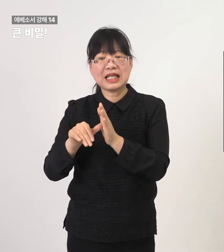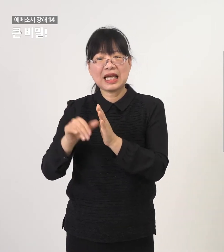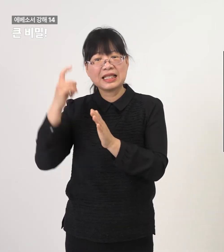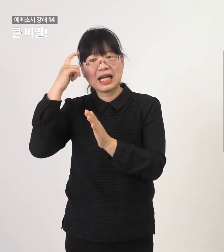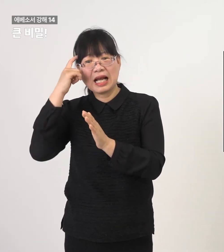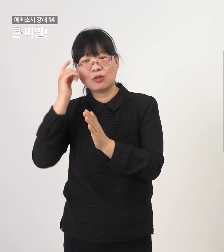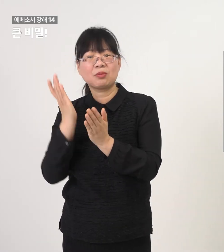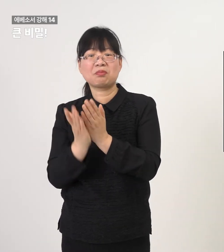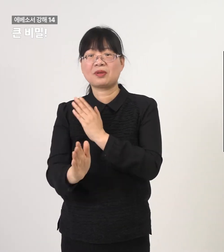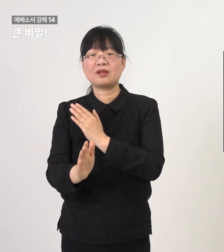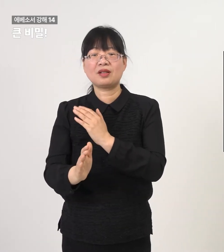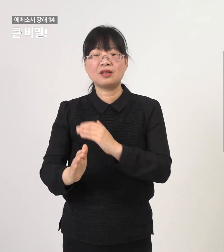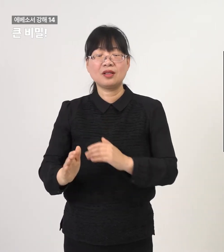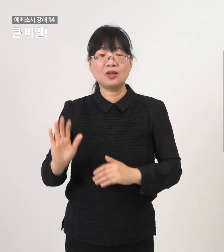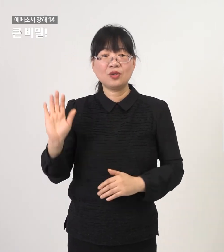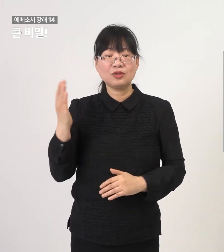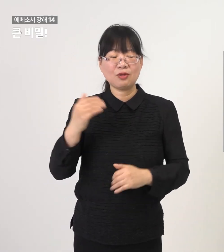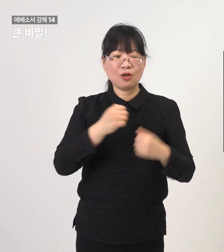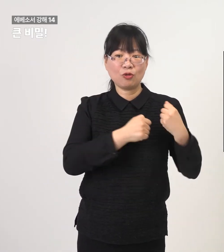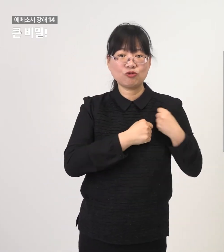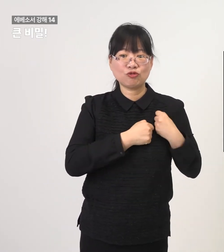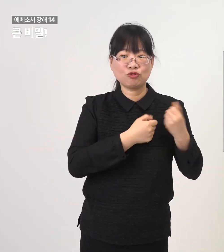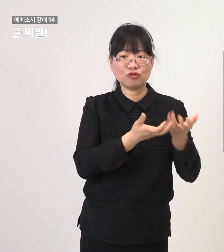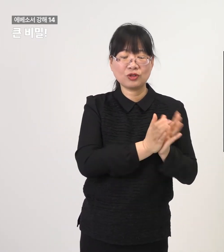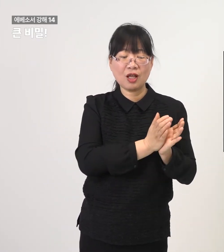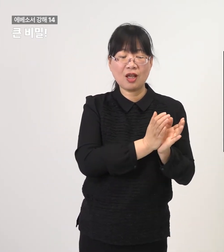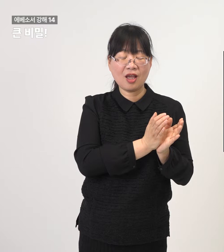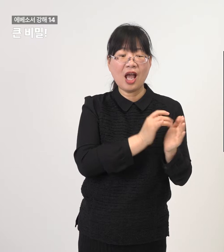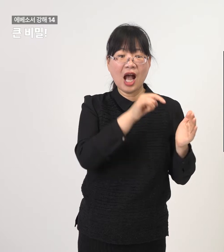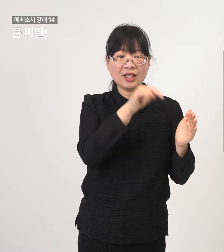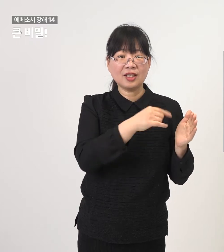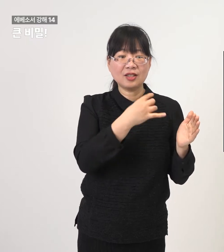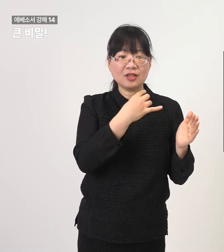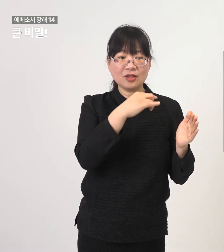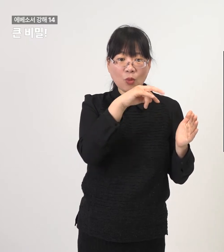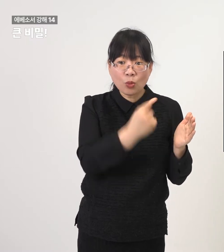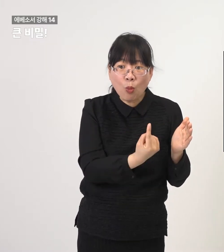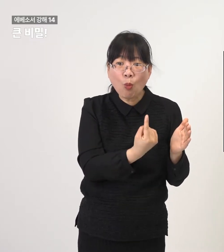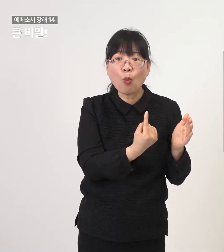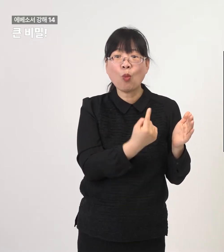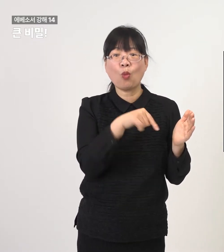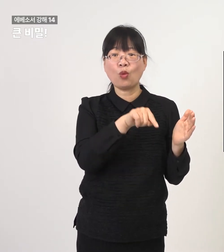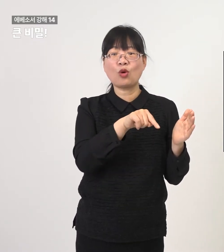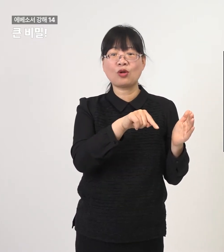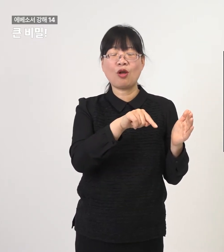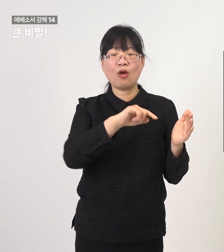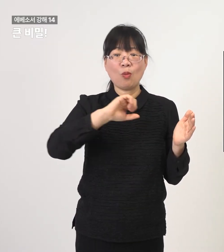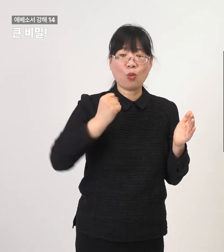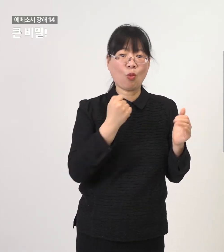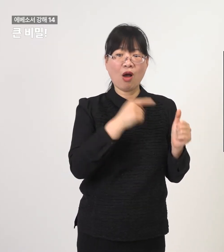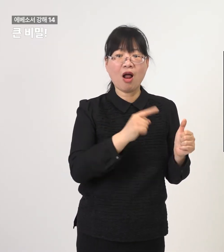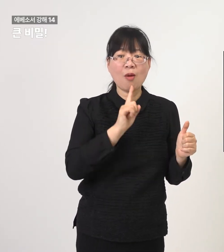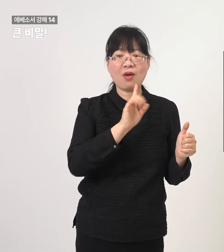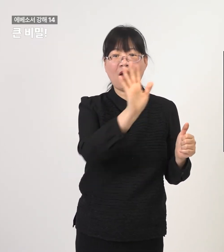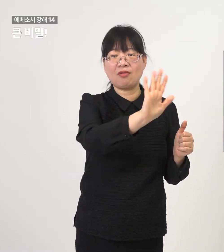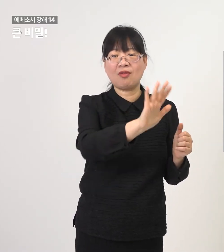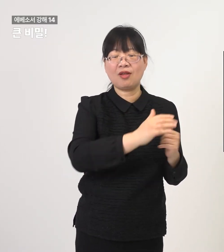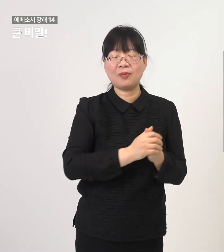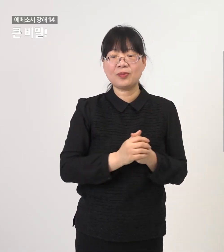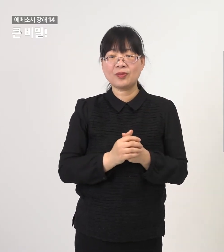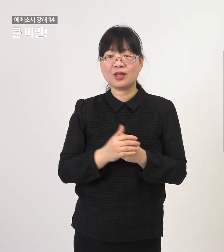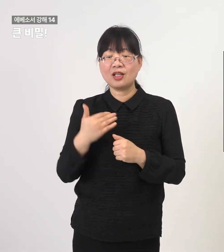누가 요즘 군대 말고는, 요즘 군대에서도 이런 표현을 잘, 저희 때는